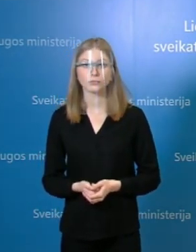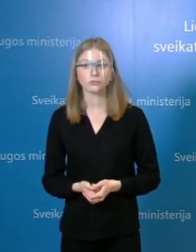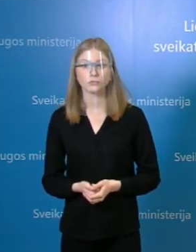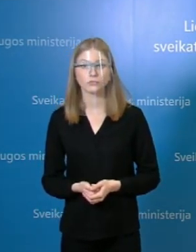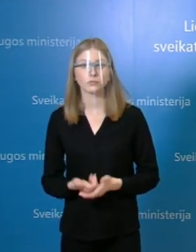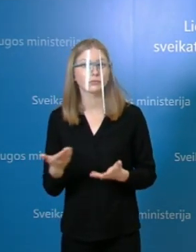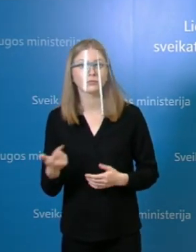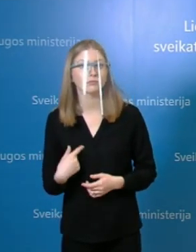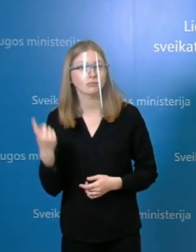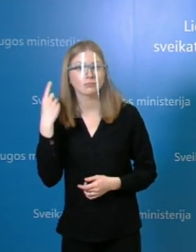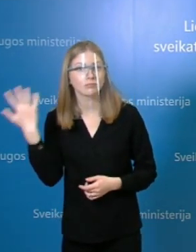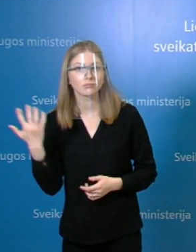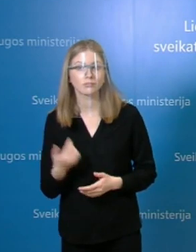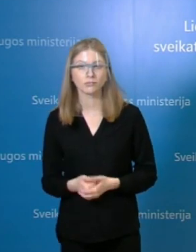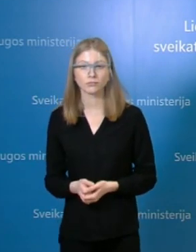Stasy, mes jūsų negirdime.